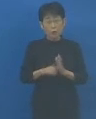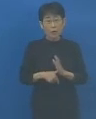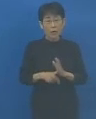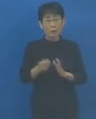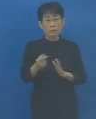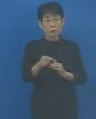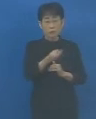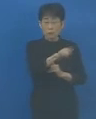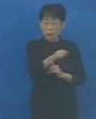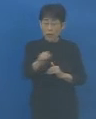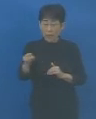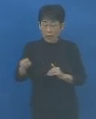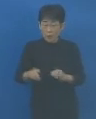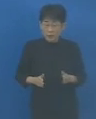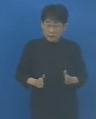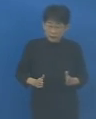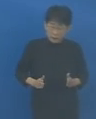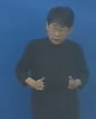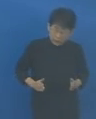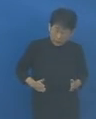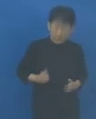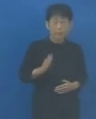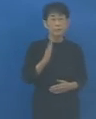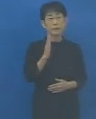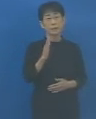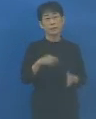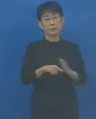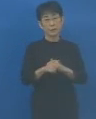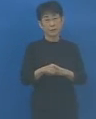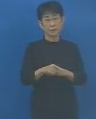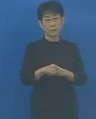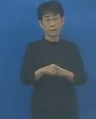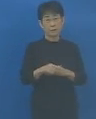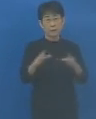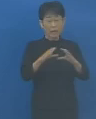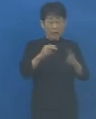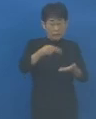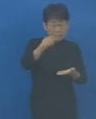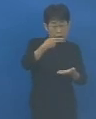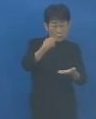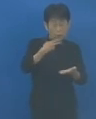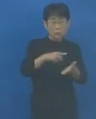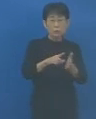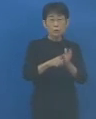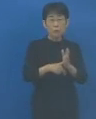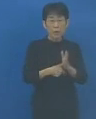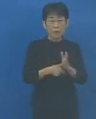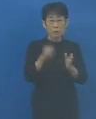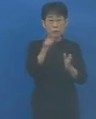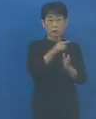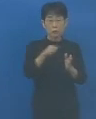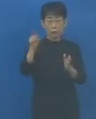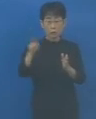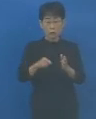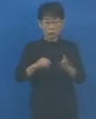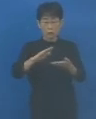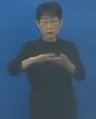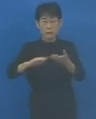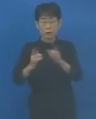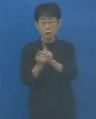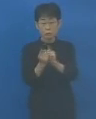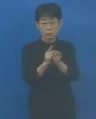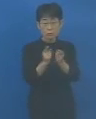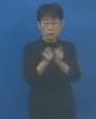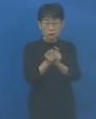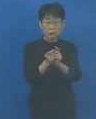し控えていただいた方がいいのではないかという時期です。で会食も含めまして人と人との接触機会をできるだけ減らしていただきた